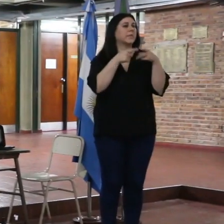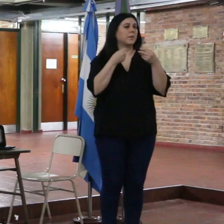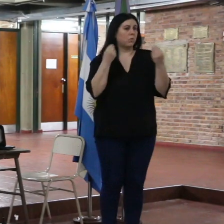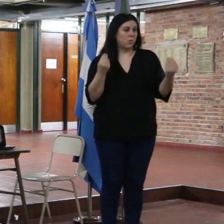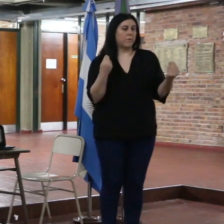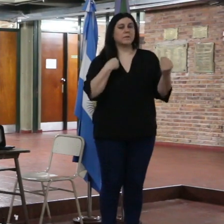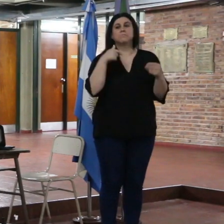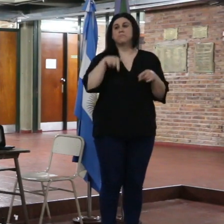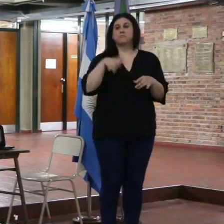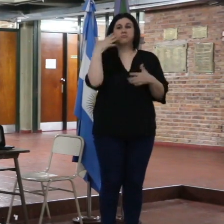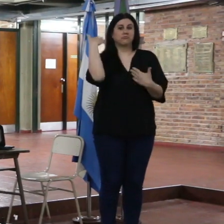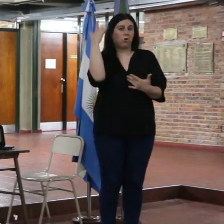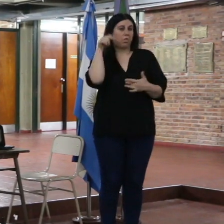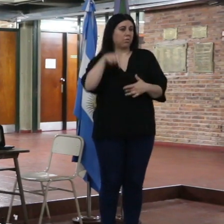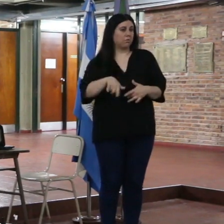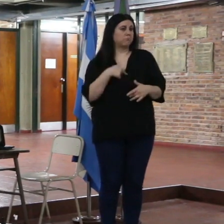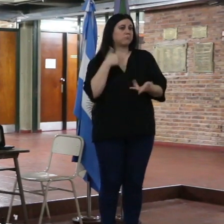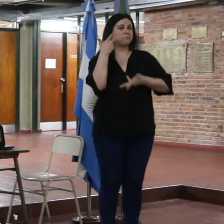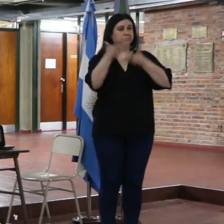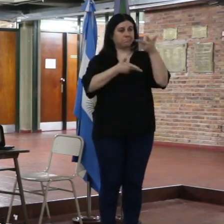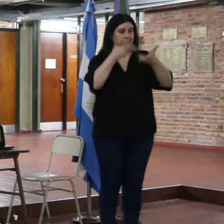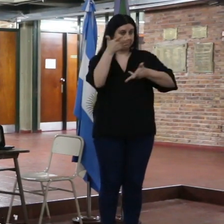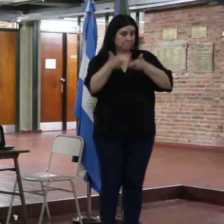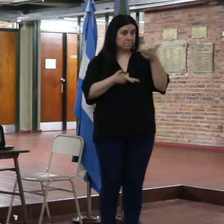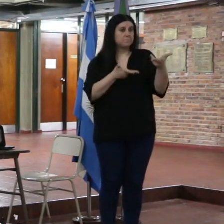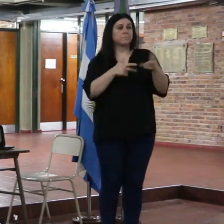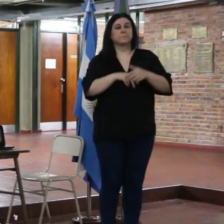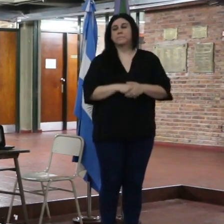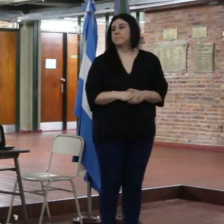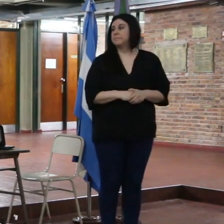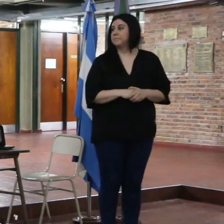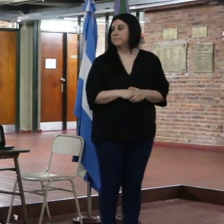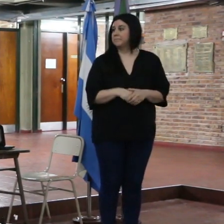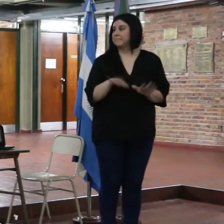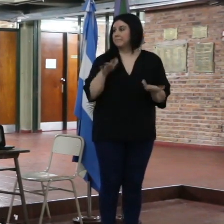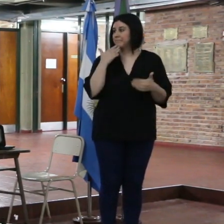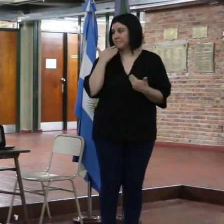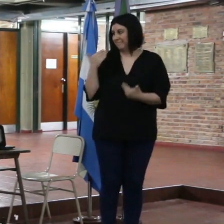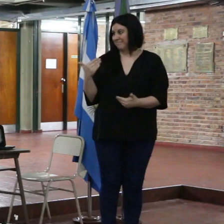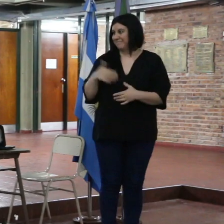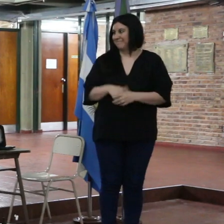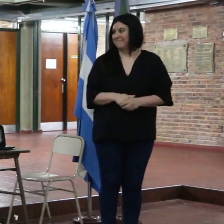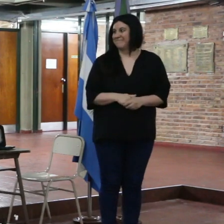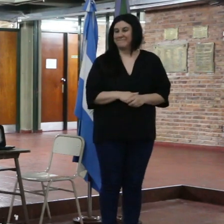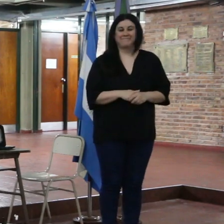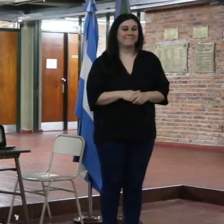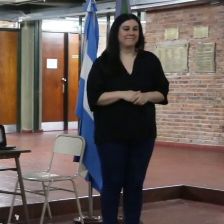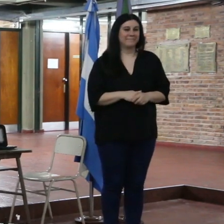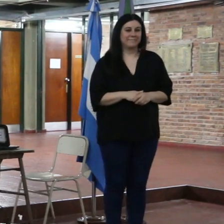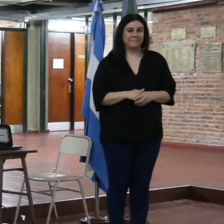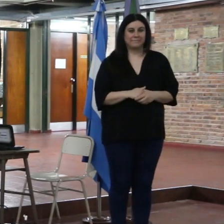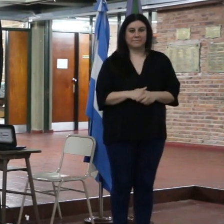la interpretación de esta charla y de esta especie de conferencia. Gracias, Mariela.